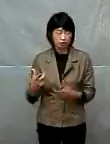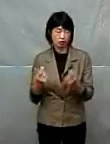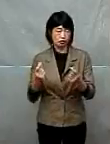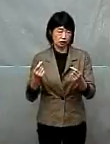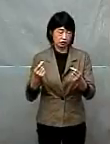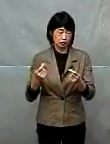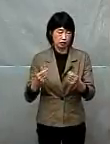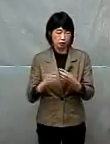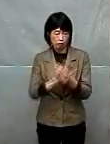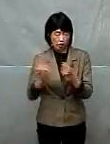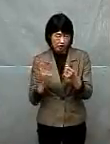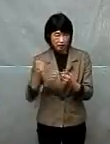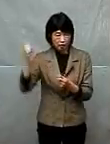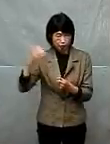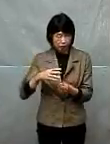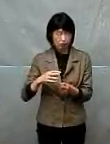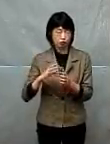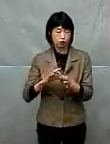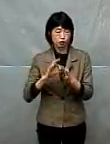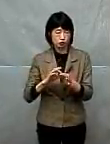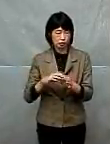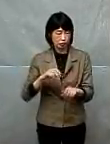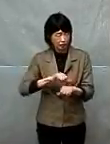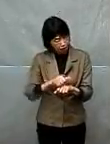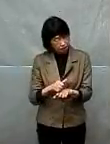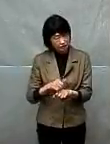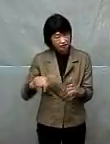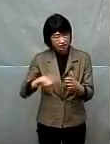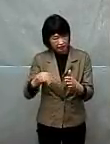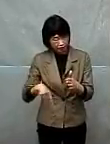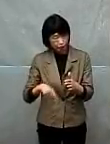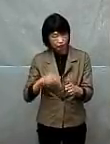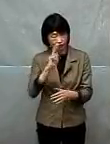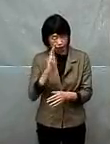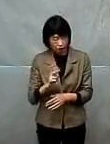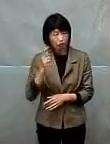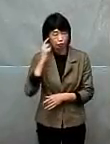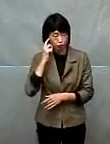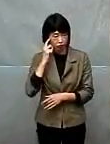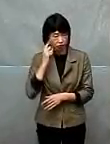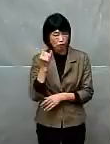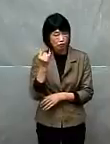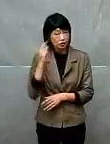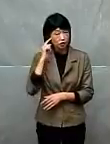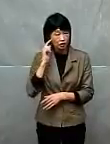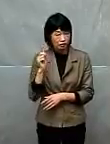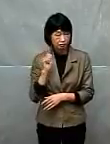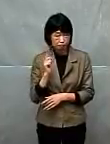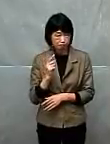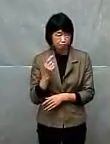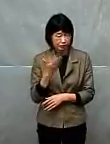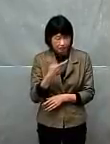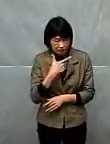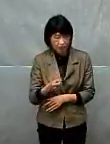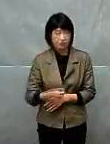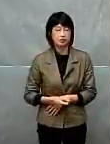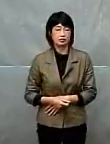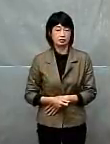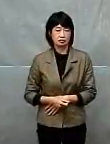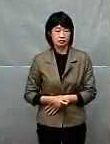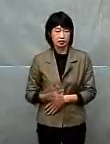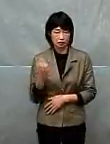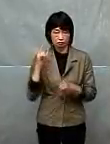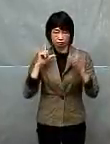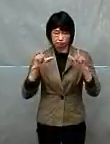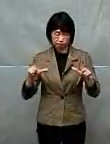であるんですが、臨県の知事としての受け止めを教えていただけますでしょうか。 はい、ま